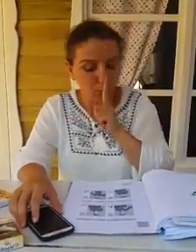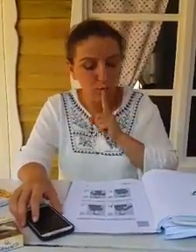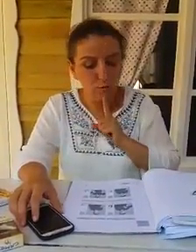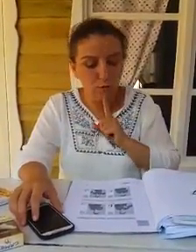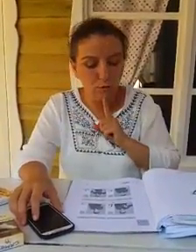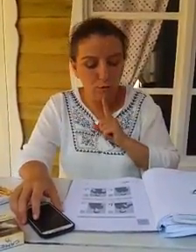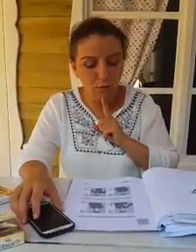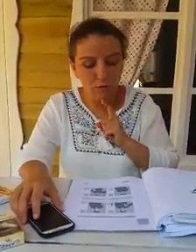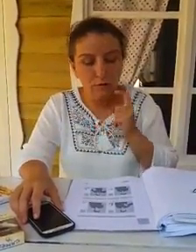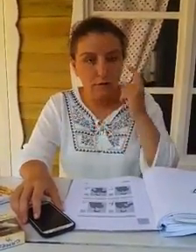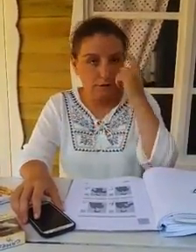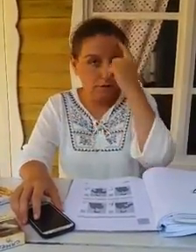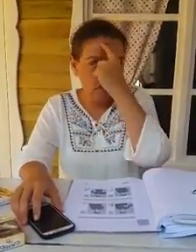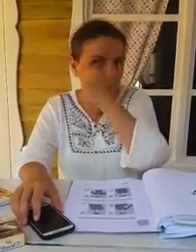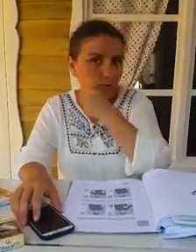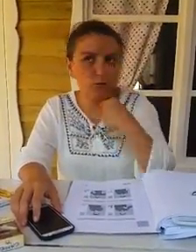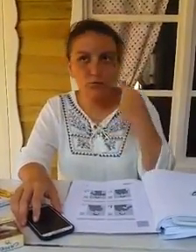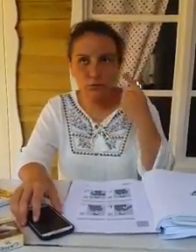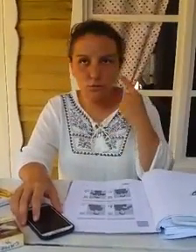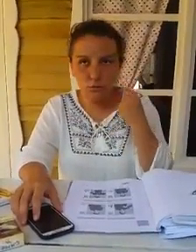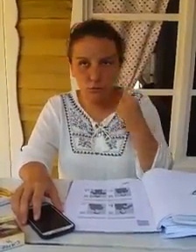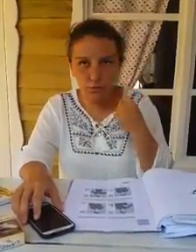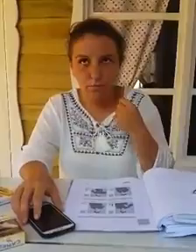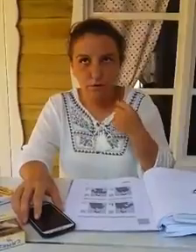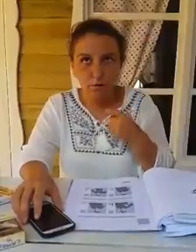Yüz ya da yüz.